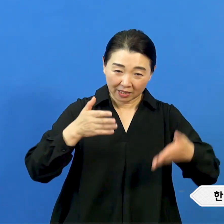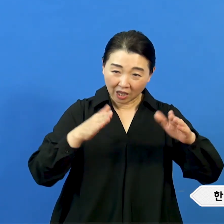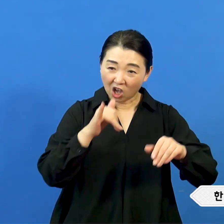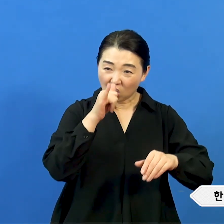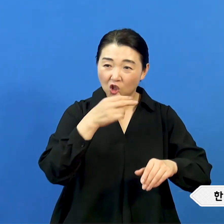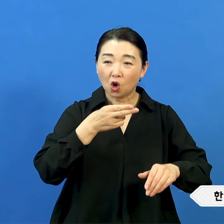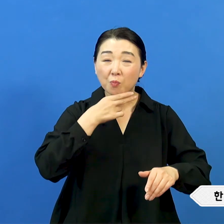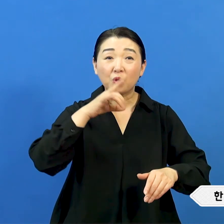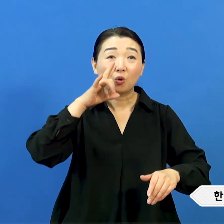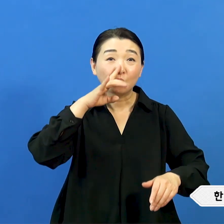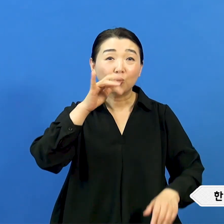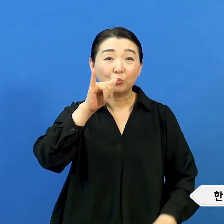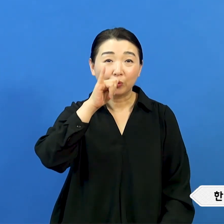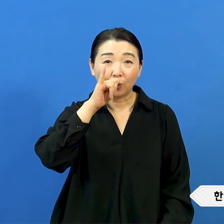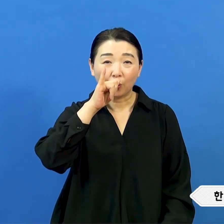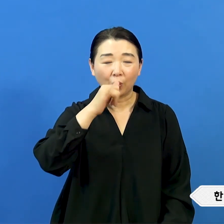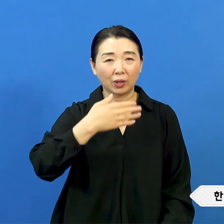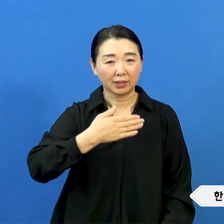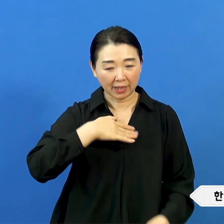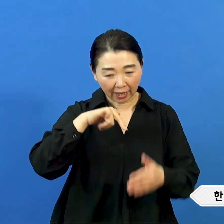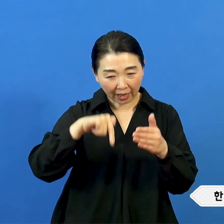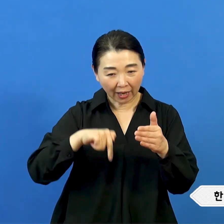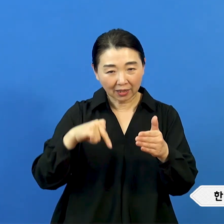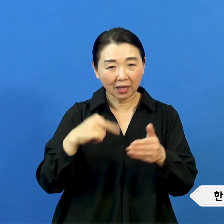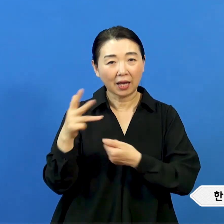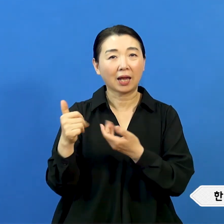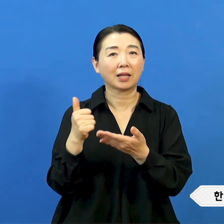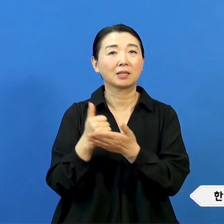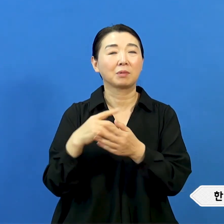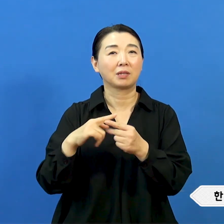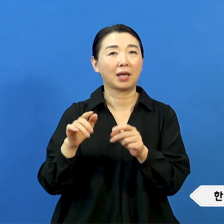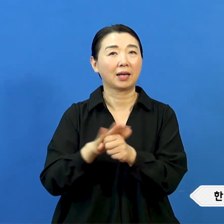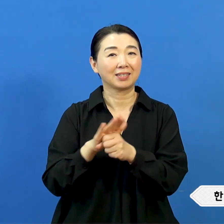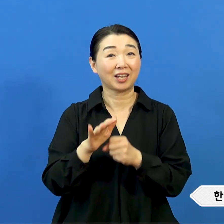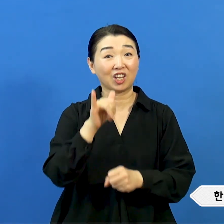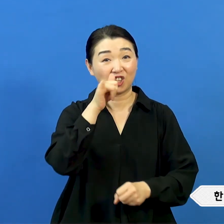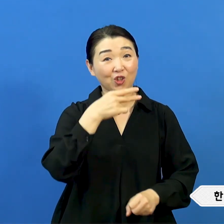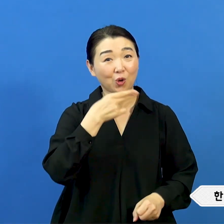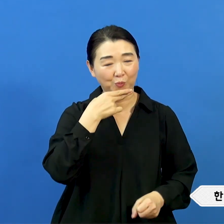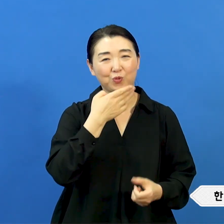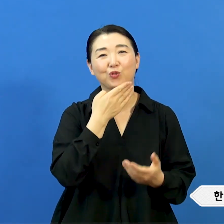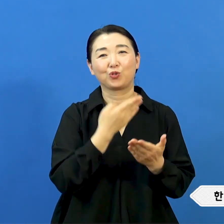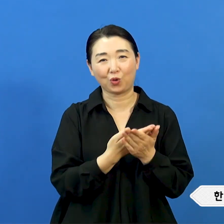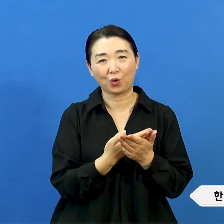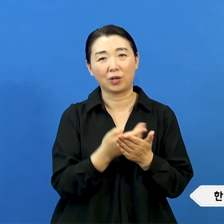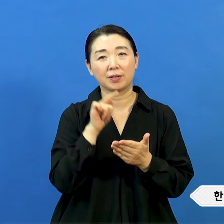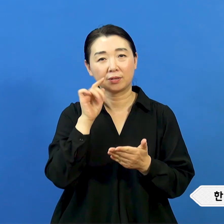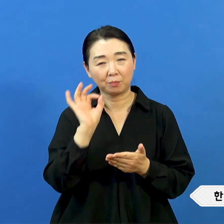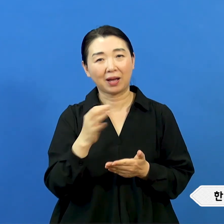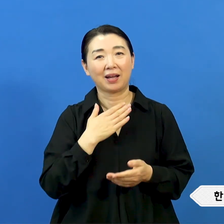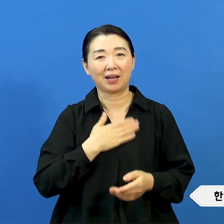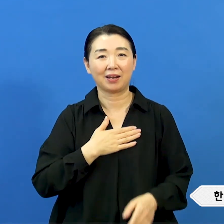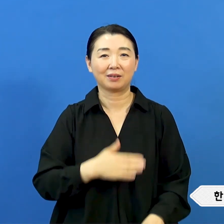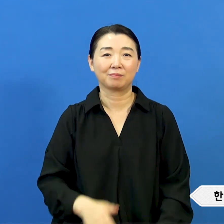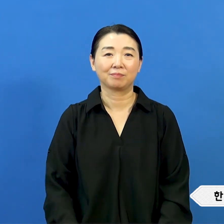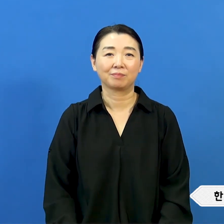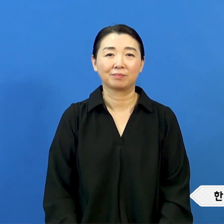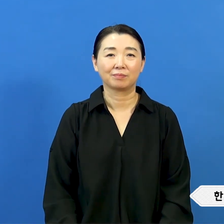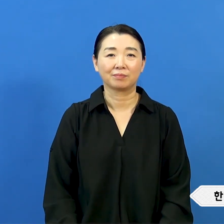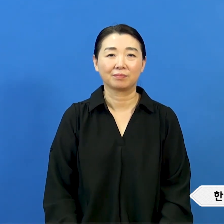했냐 궁금하신 분은 내 속에 하나님에 대한 사랑이 있느냐 없느냐, 그걸 보면 알 수 있습니다.